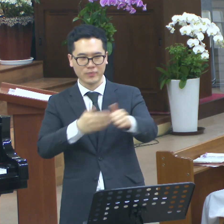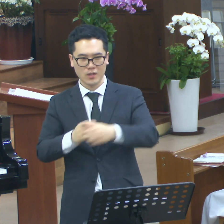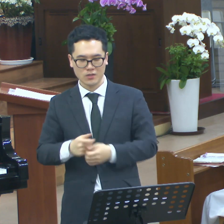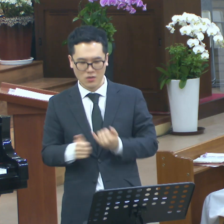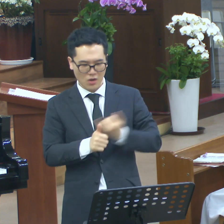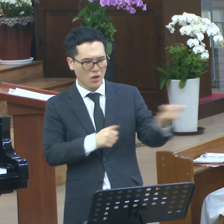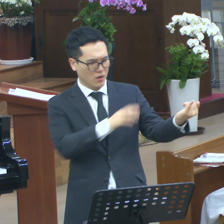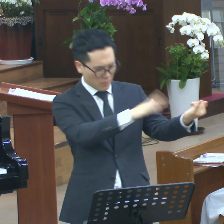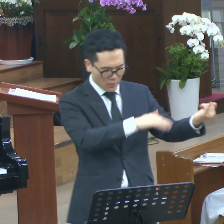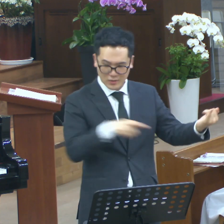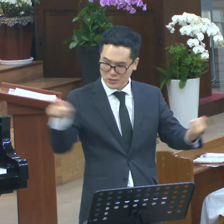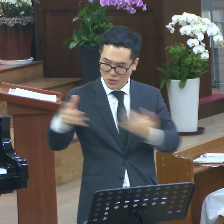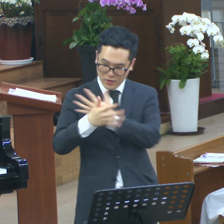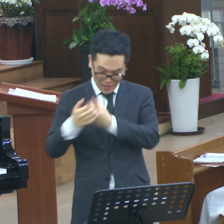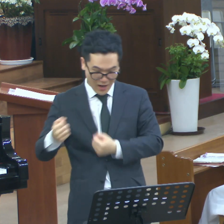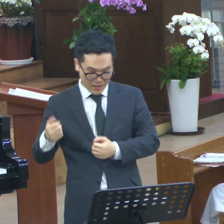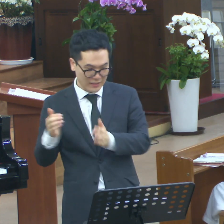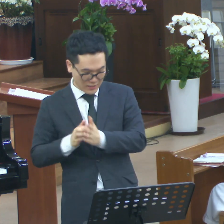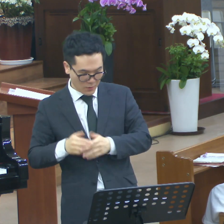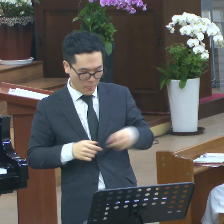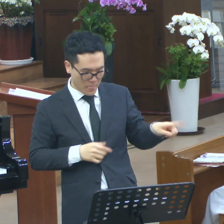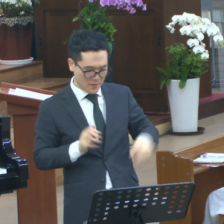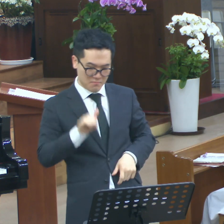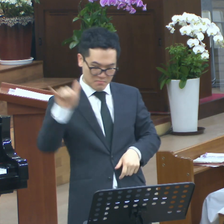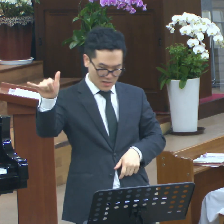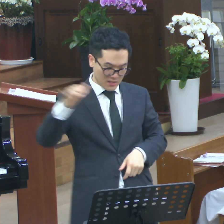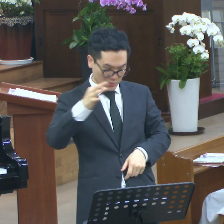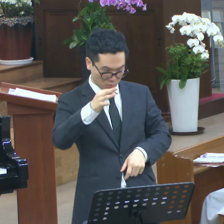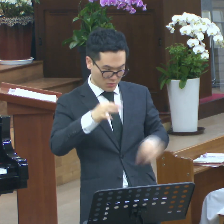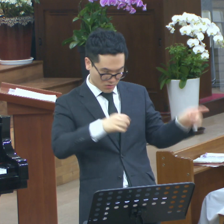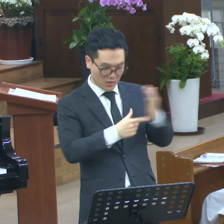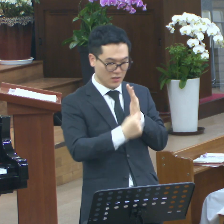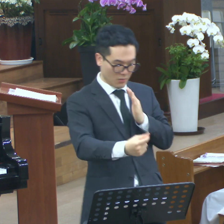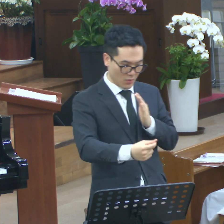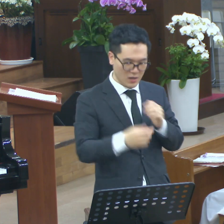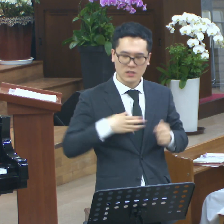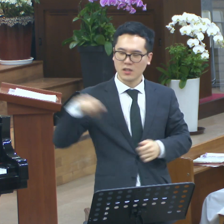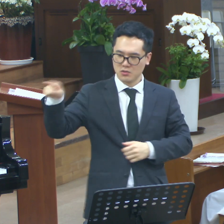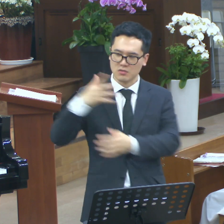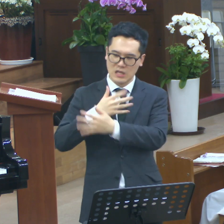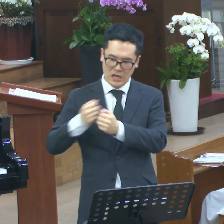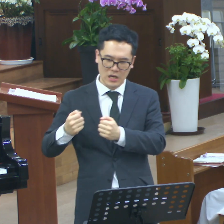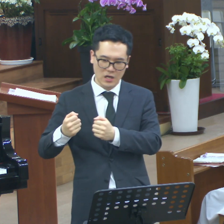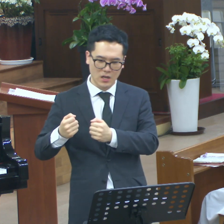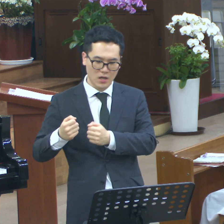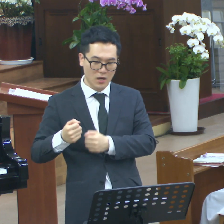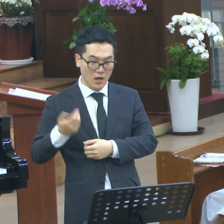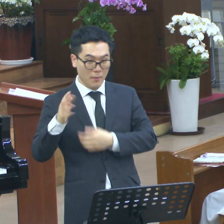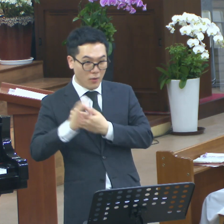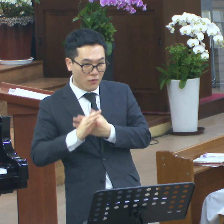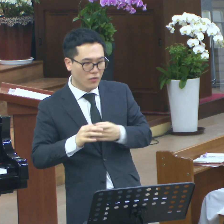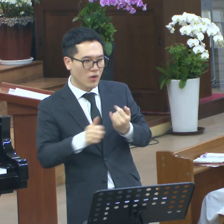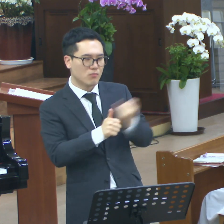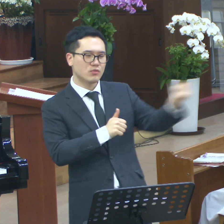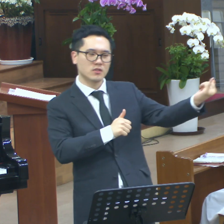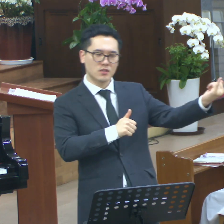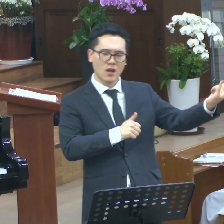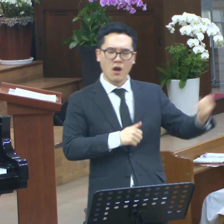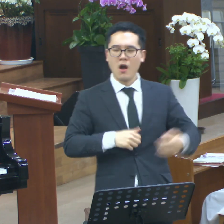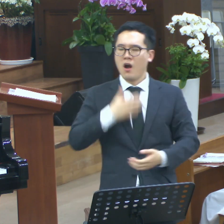비행기 값은 당신이 내고 내가 예약했어. 이러면 이제 부인들이 아 나를 사랑하는구나 이렇게 생각하지 않겠어요? 그런데